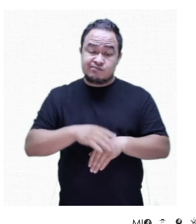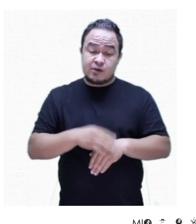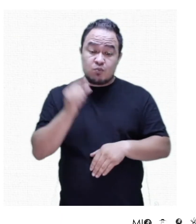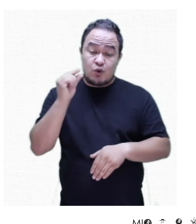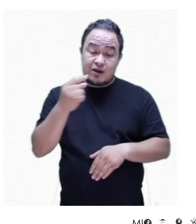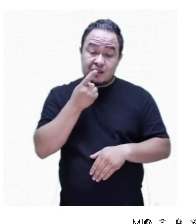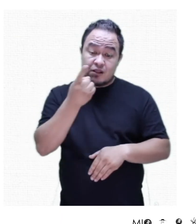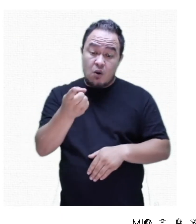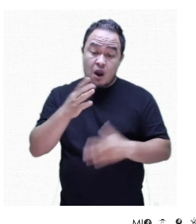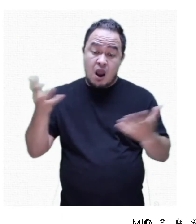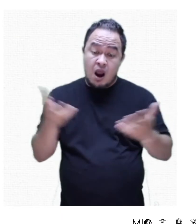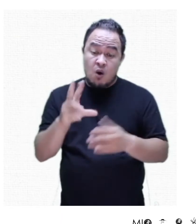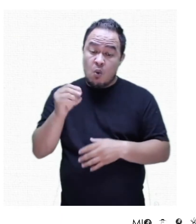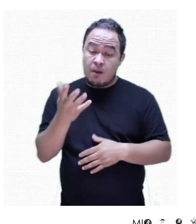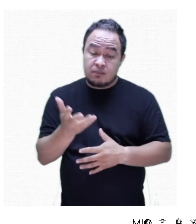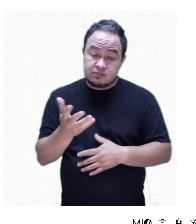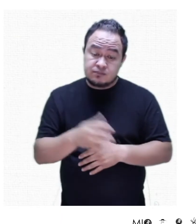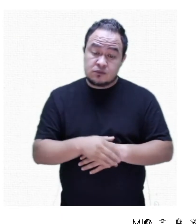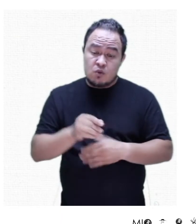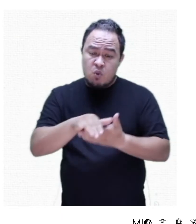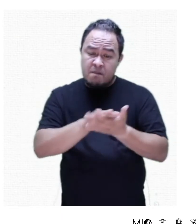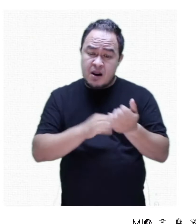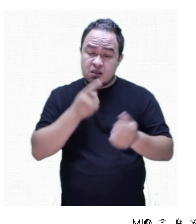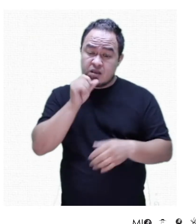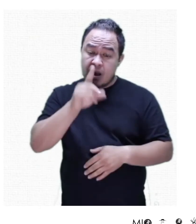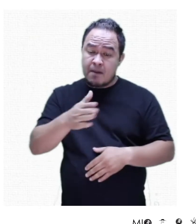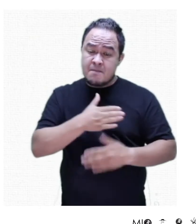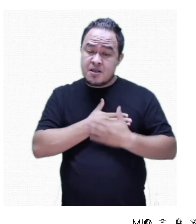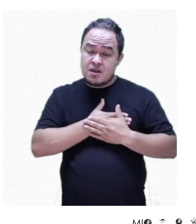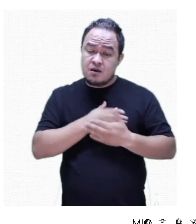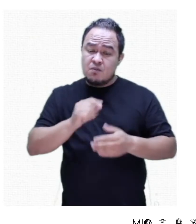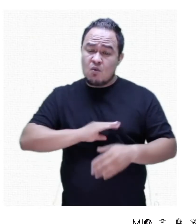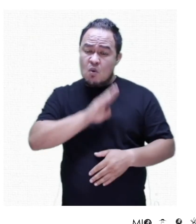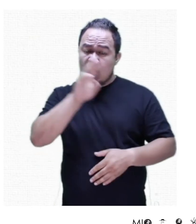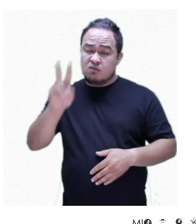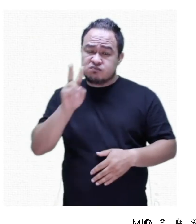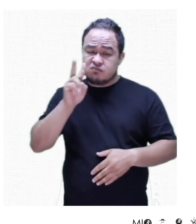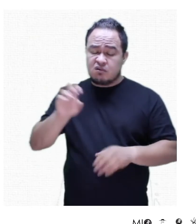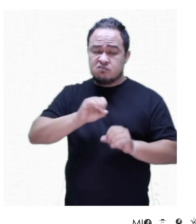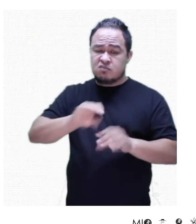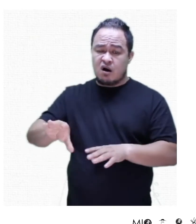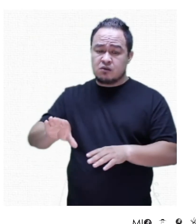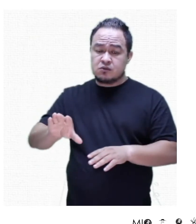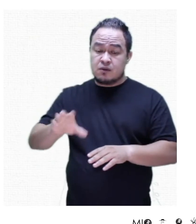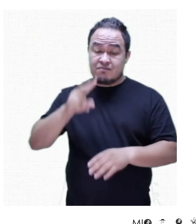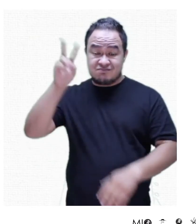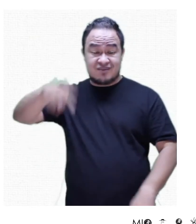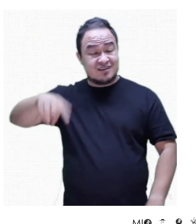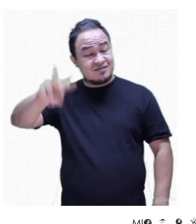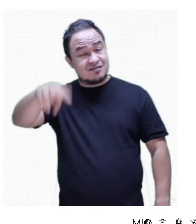Pues en caso de no hacerlo, para humillarme a mí también, se dejaría morir de verdad».